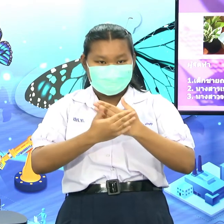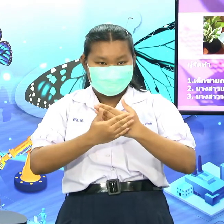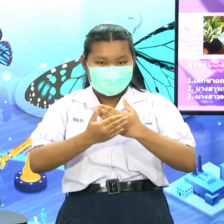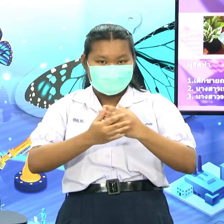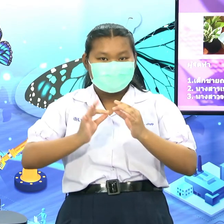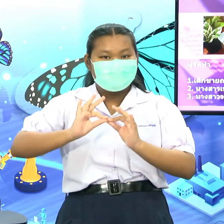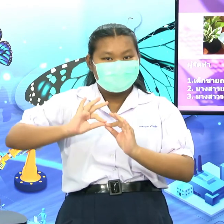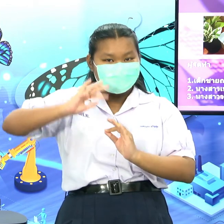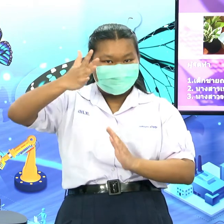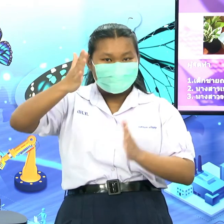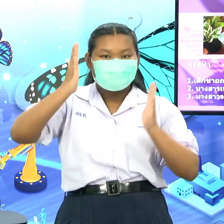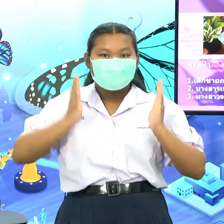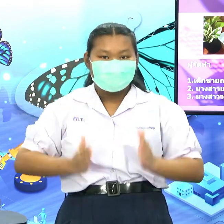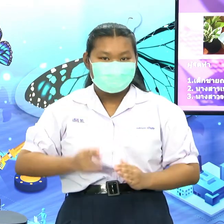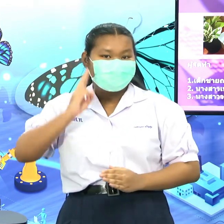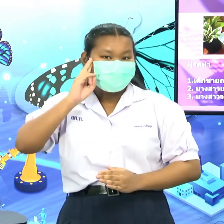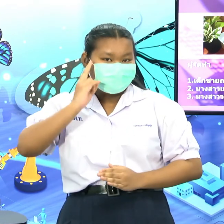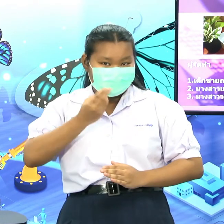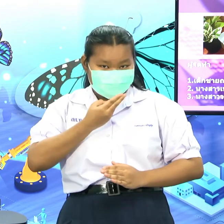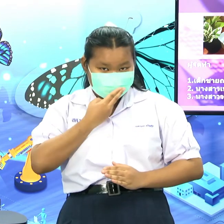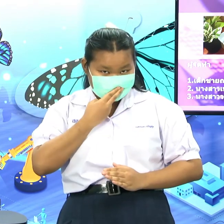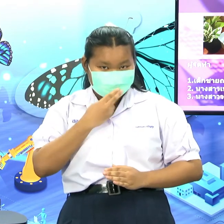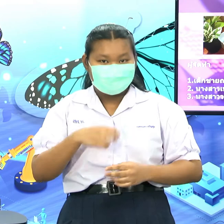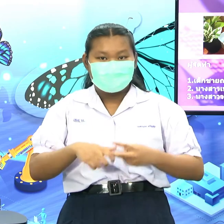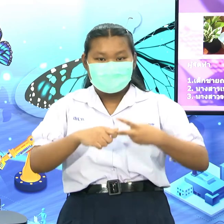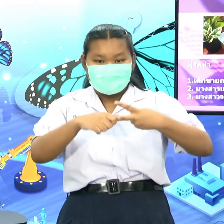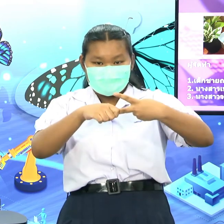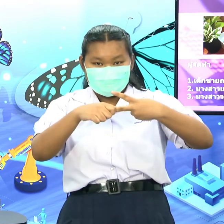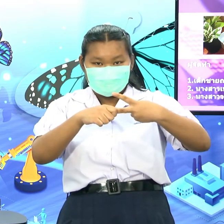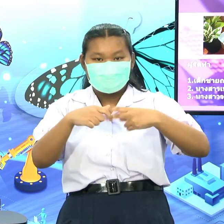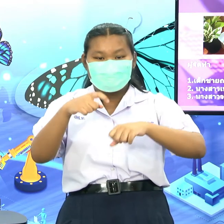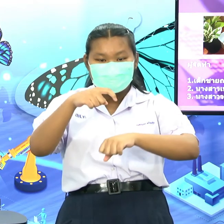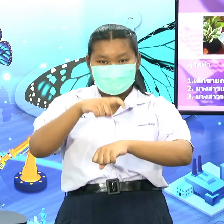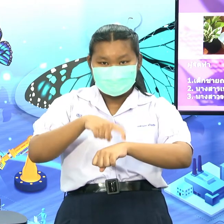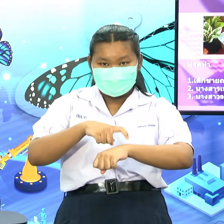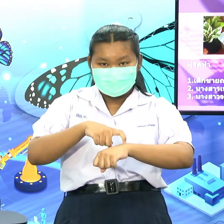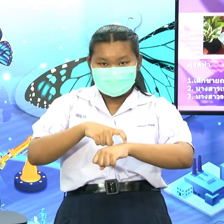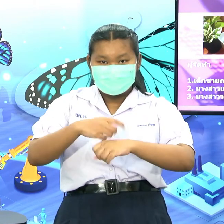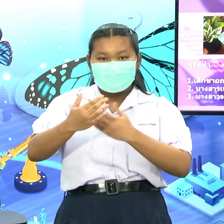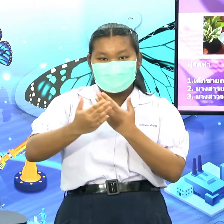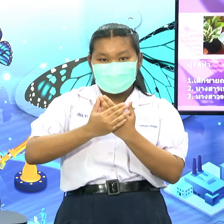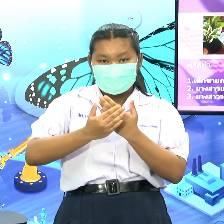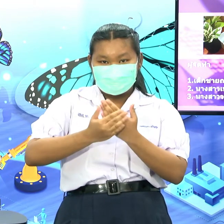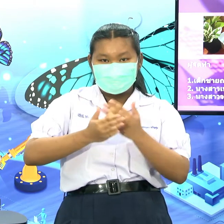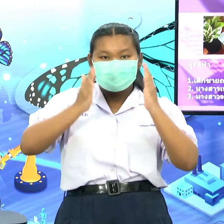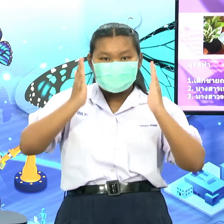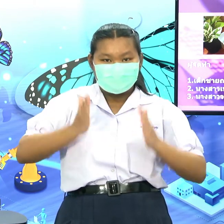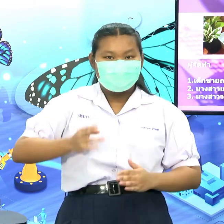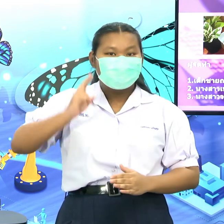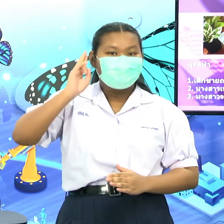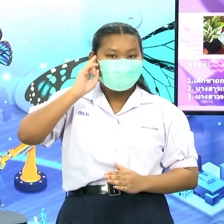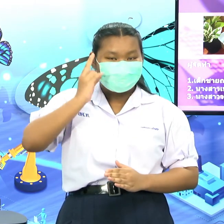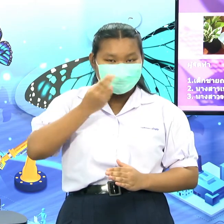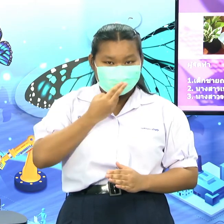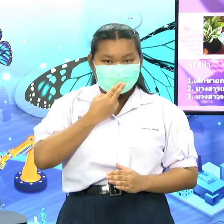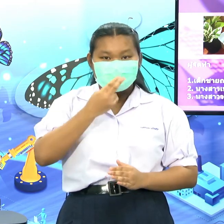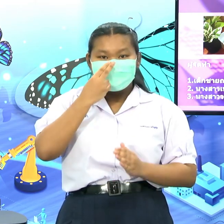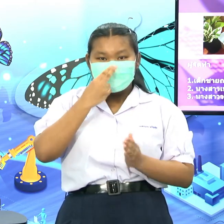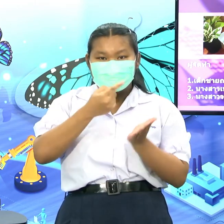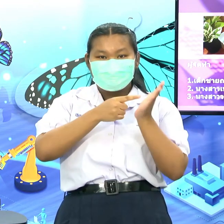ค่ะโครงงานที่1ก็จะเป็นเรื่องของเครื่องเตือนอัคคีภัยในบ้านสำหรับคนหูหนวกโครงงานที่2ก็จะเป็นนาฬิกาปลุกสำหรับคนหูหนวกค่ะ